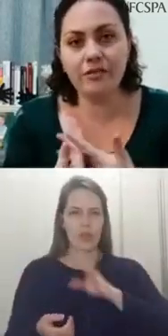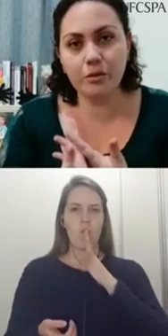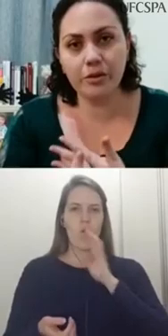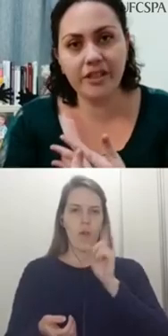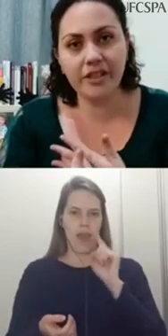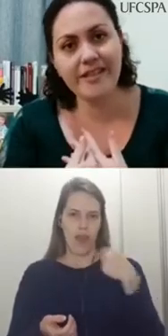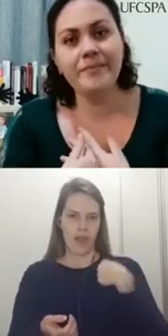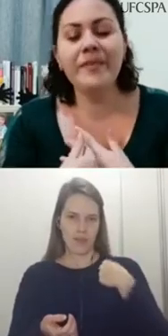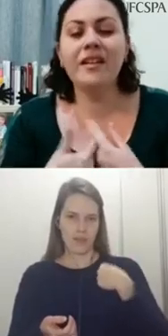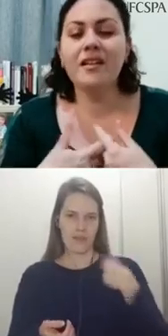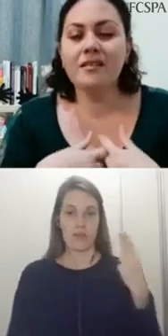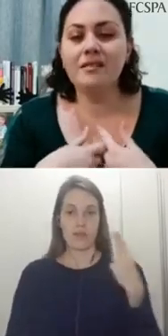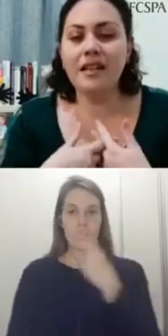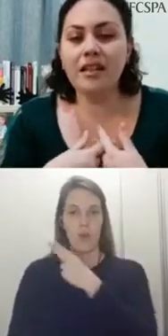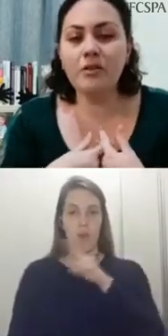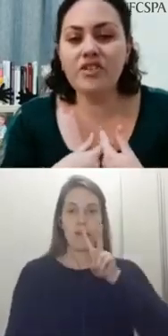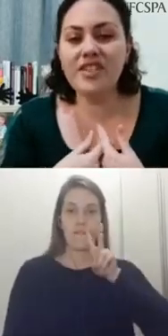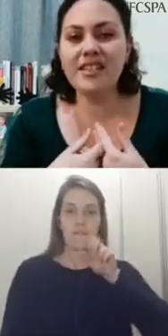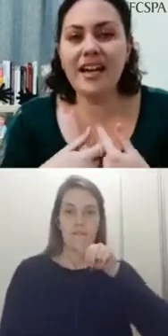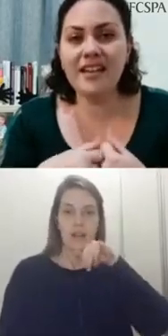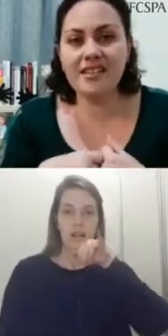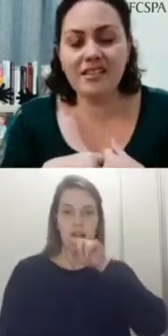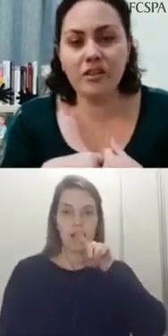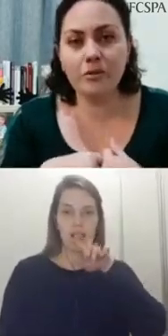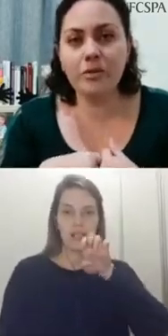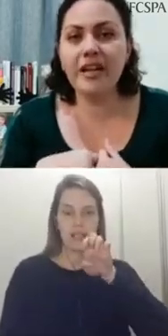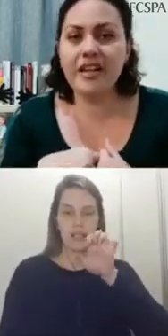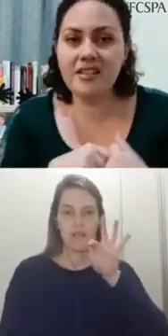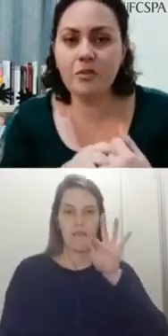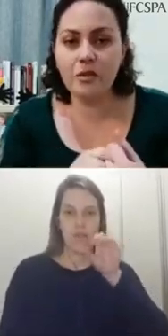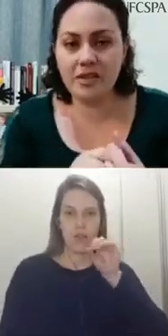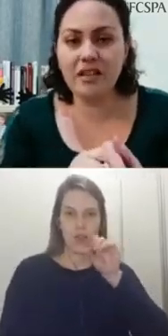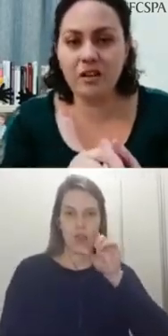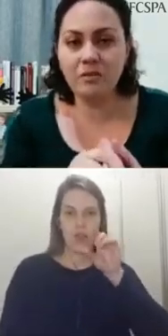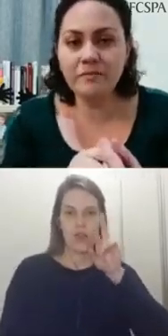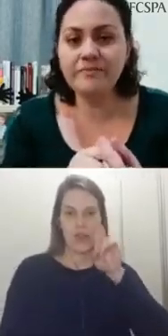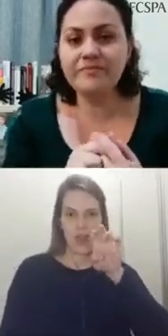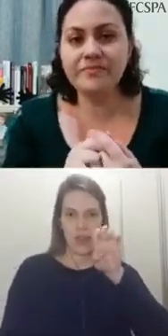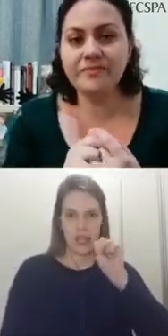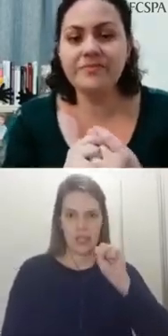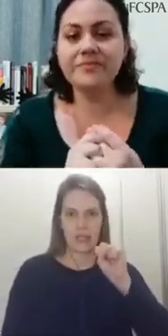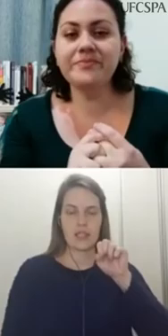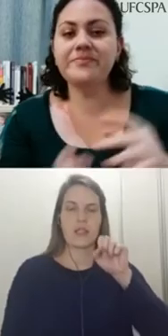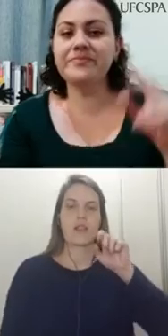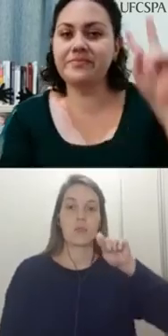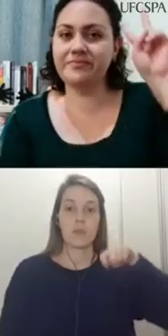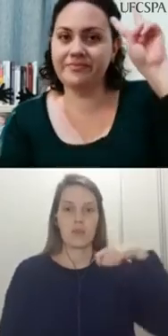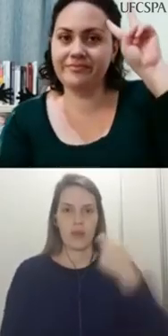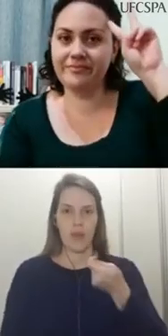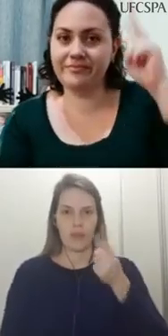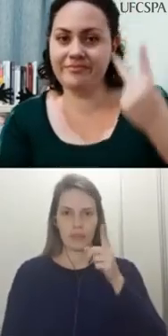Vanise Flores. Na língua de sinais, então, esse é o meu sinal.